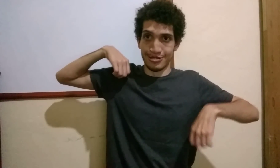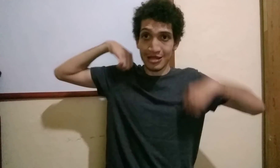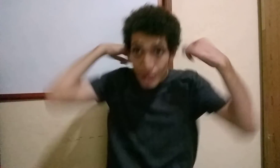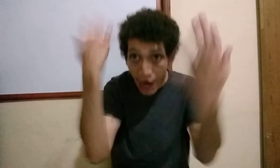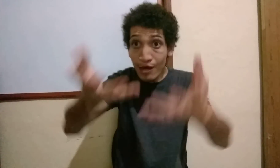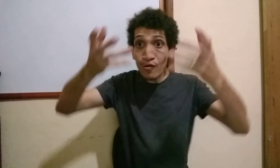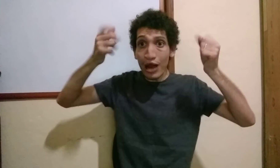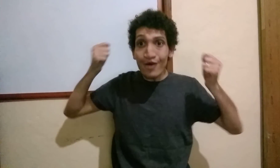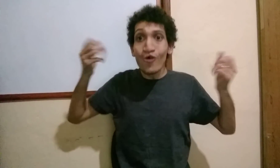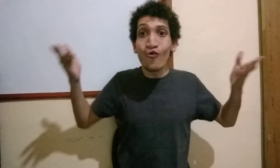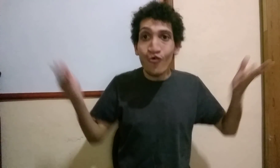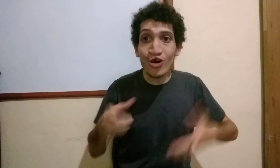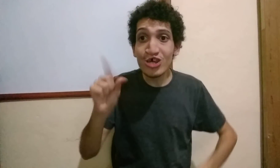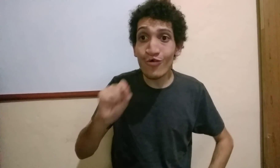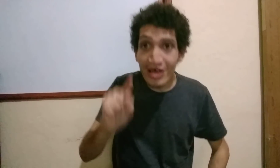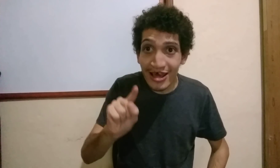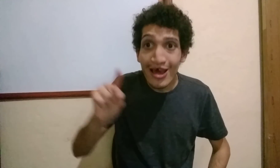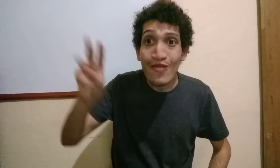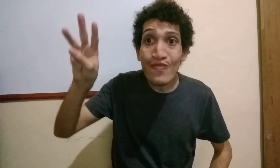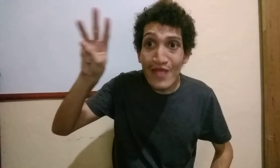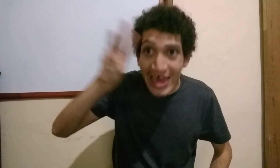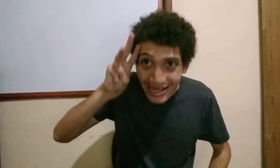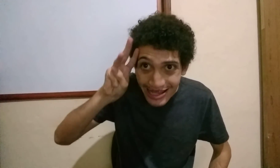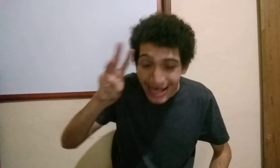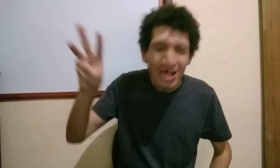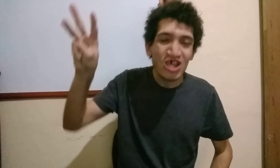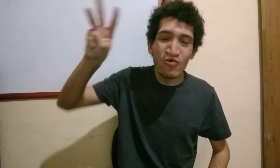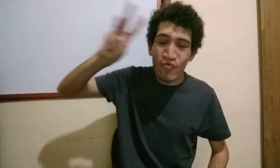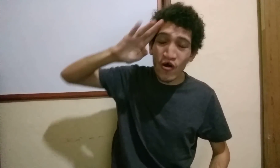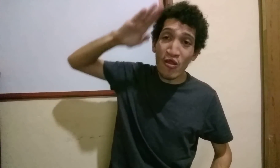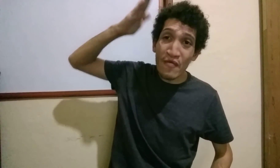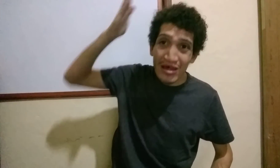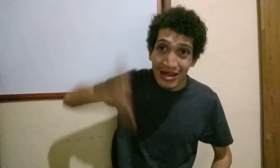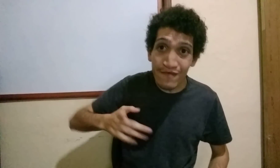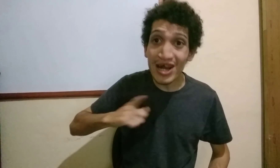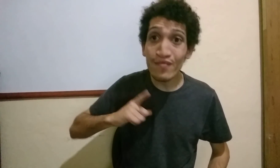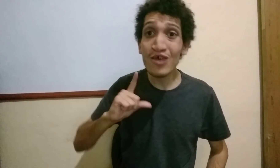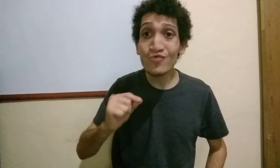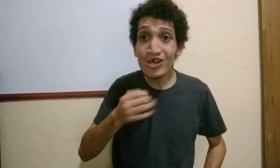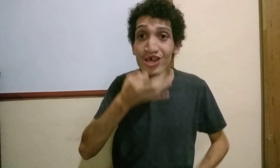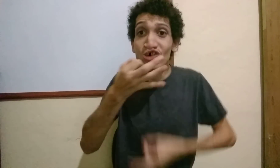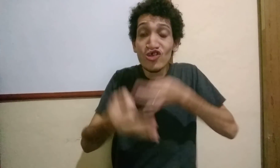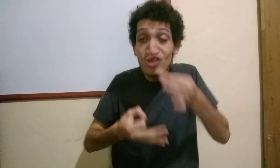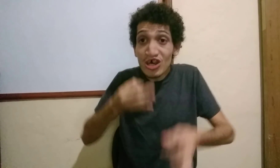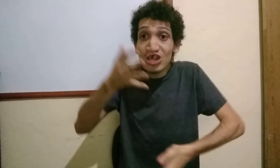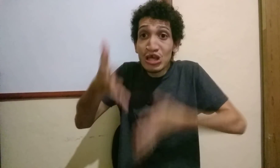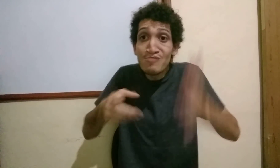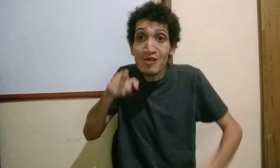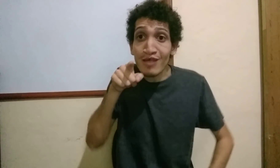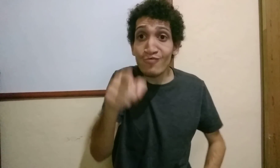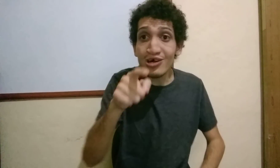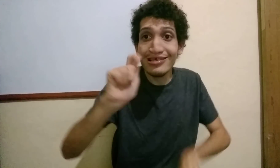Então vamos lá! Hoje é o que? Terça! E toda terça-feira tem um I! E é de livros pra você